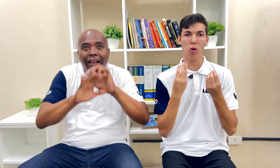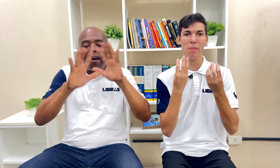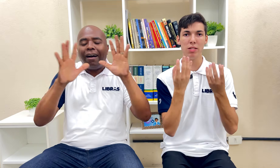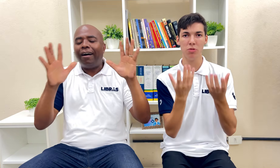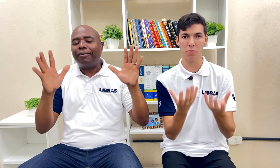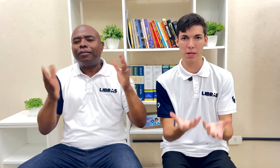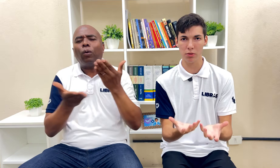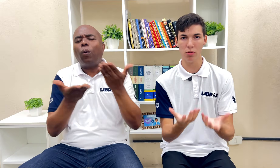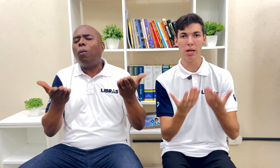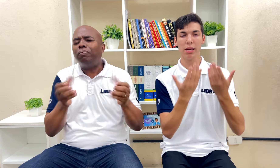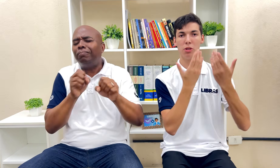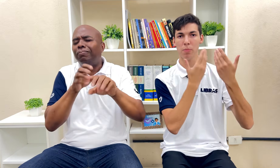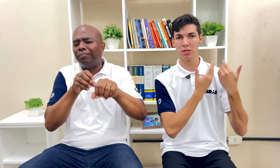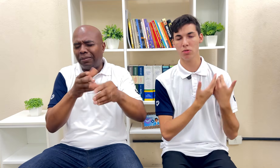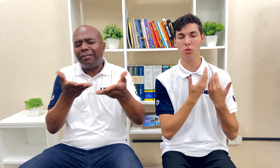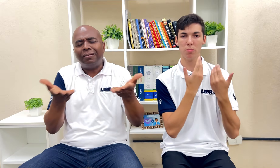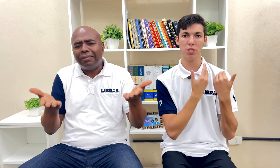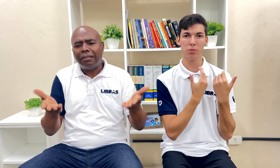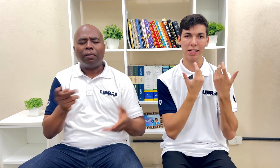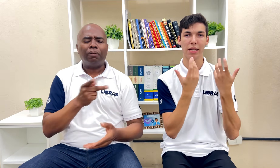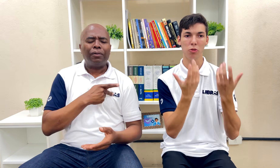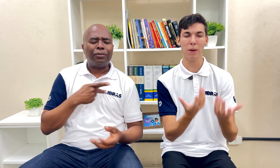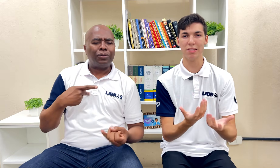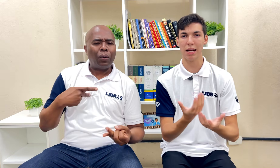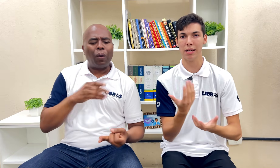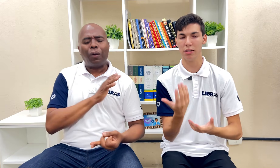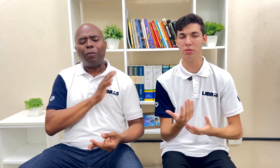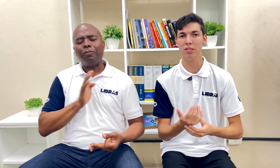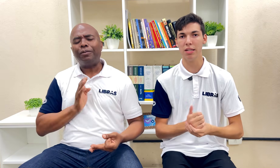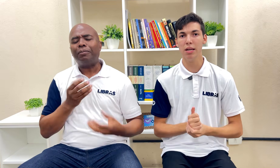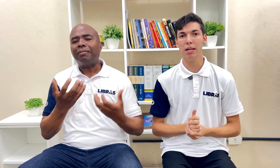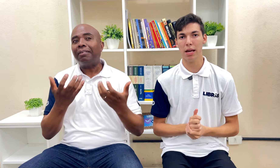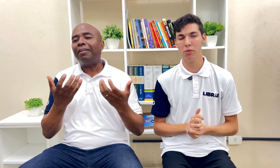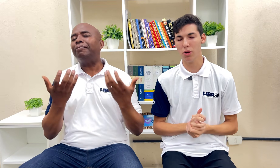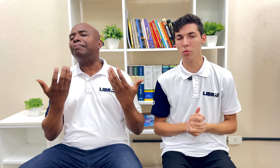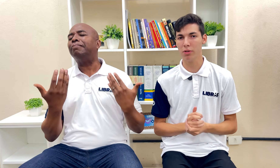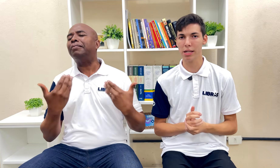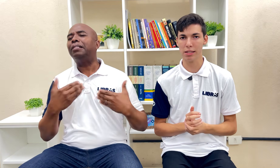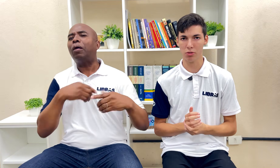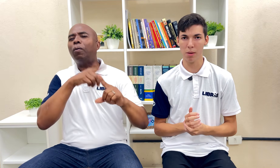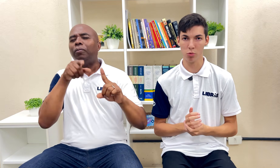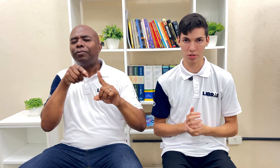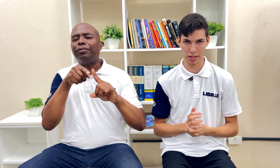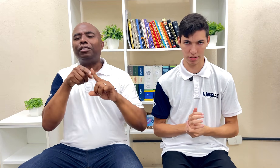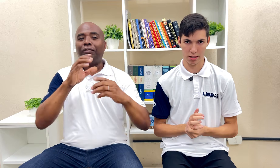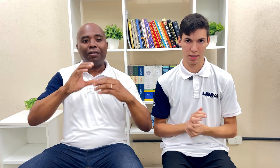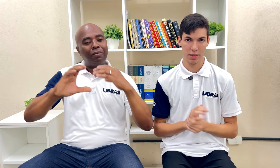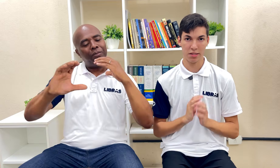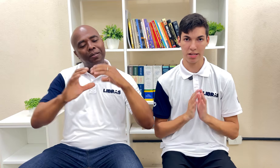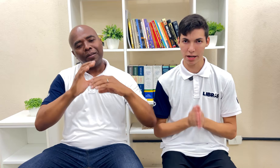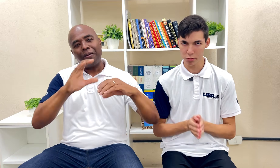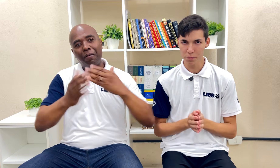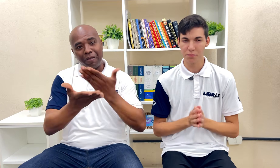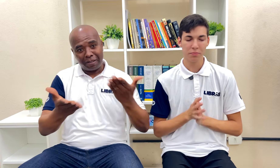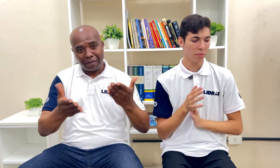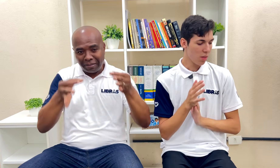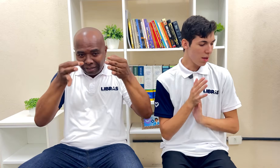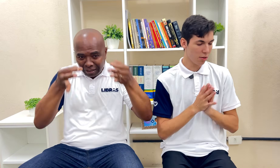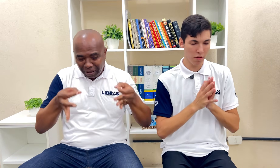mesmo espírito que o pastor, o bispo, está querendo passar, querendo dizer na reunião quando ele canta uma música. Certo? Então vamos